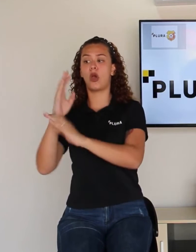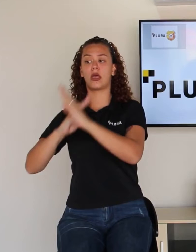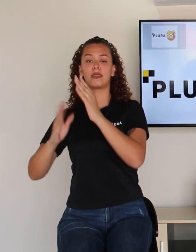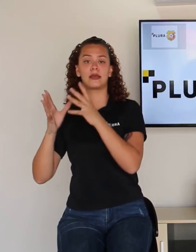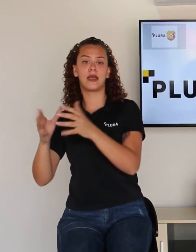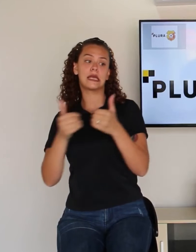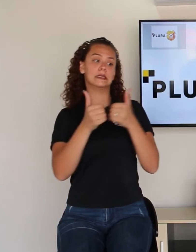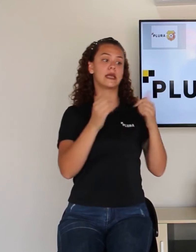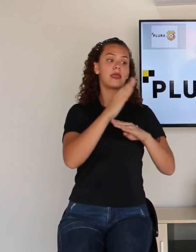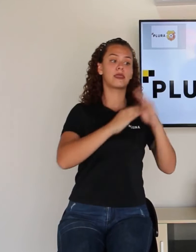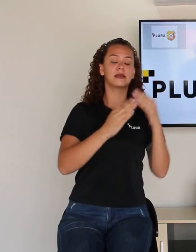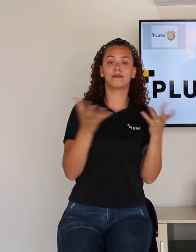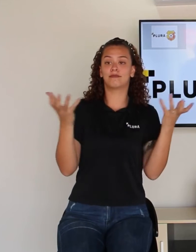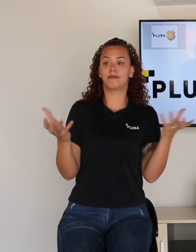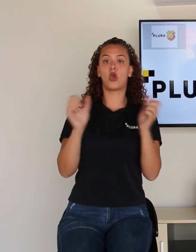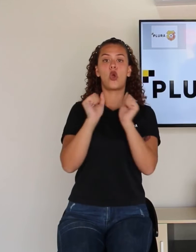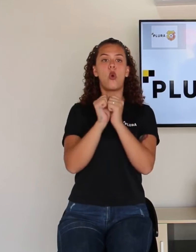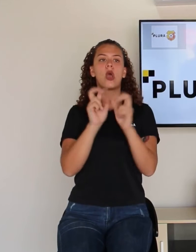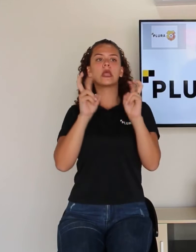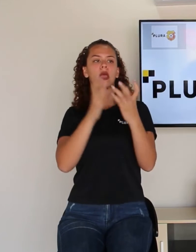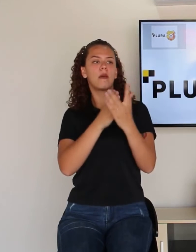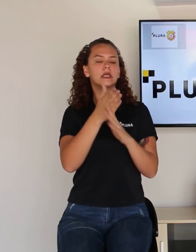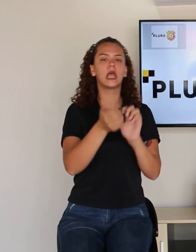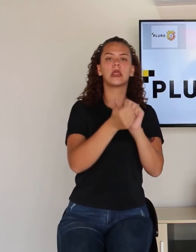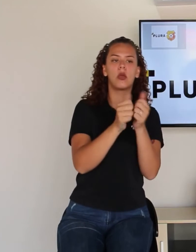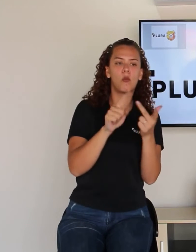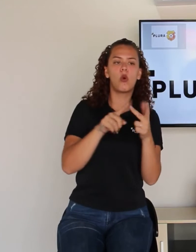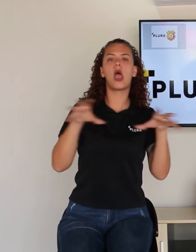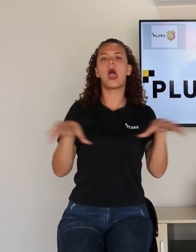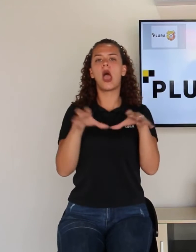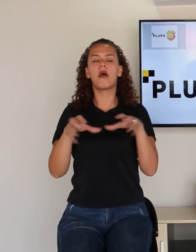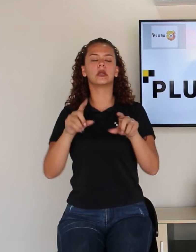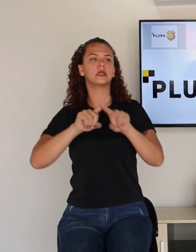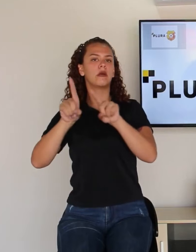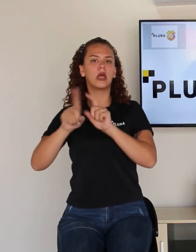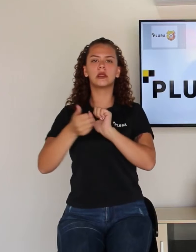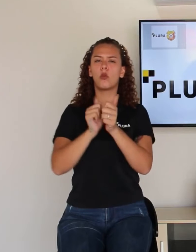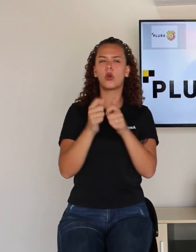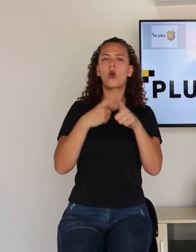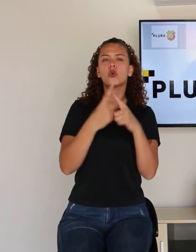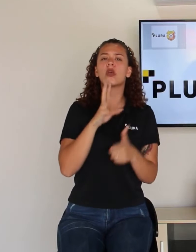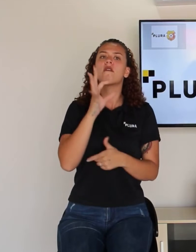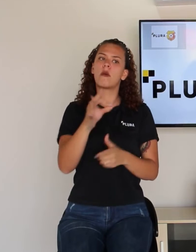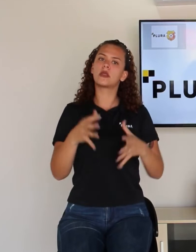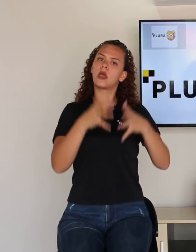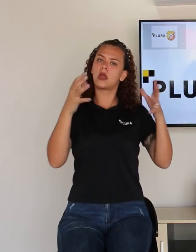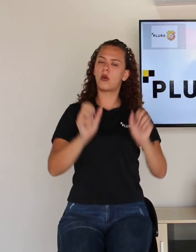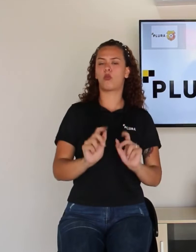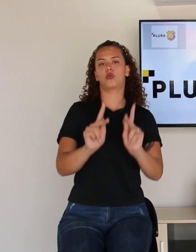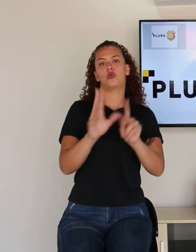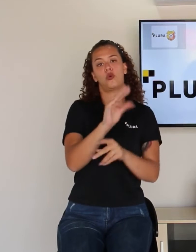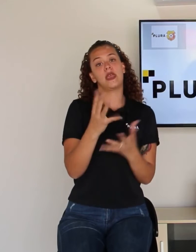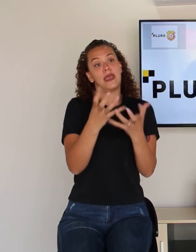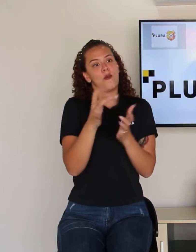discapacidad y sin discapacidad en cuanto a acceso al deporte, a eventos deportivos. Entonces, realmente es una gran oportunidad y